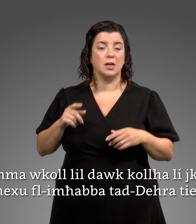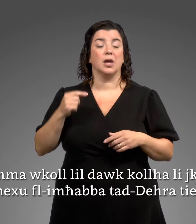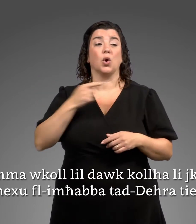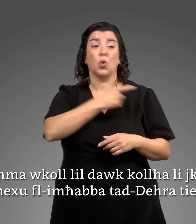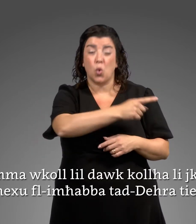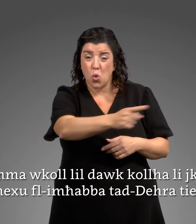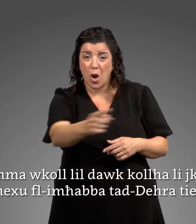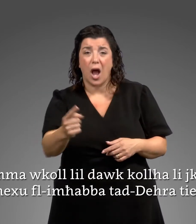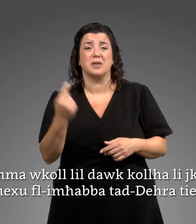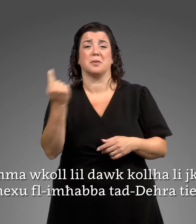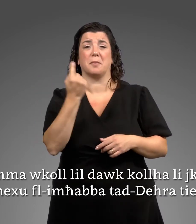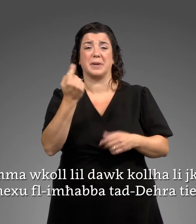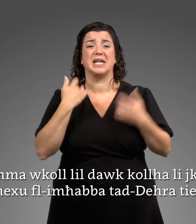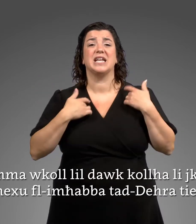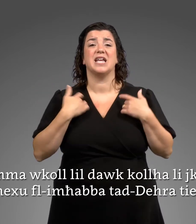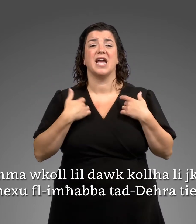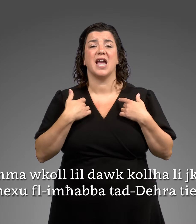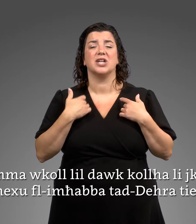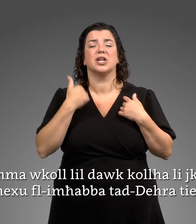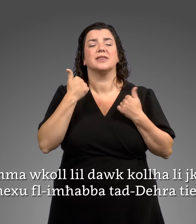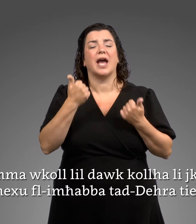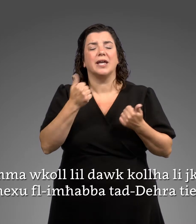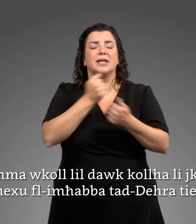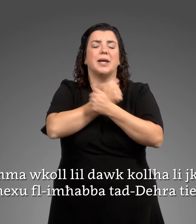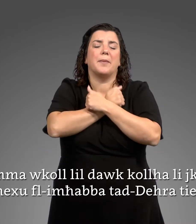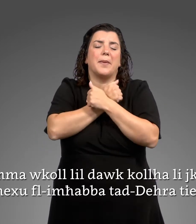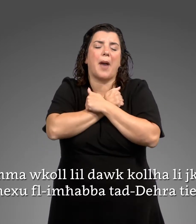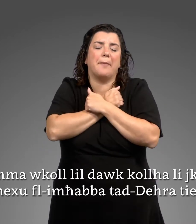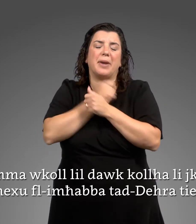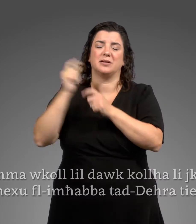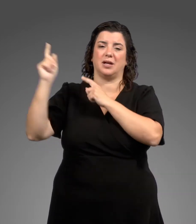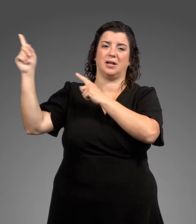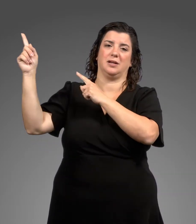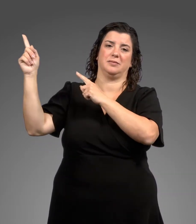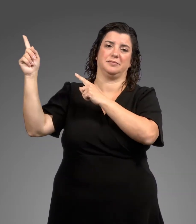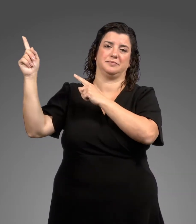-dawkolla Li kunu għexu Fli mħabba Taqdera t-jew